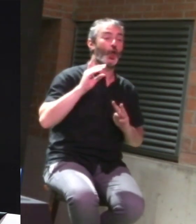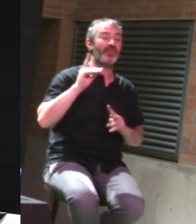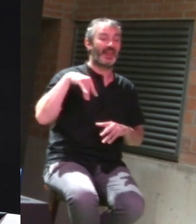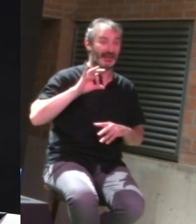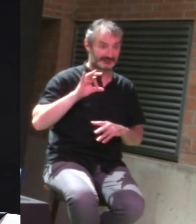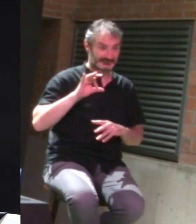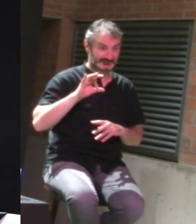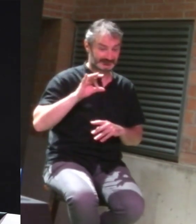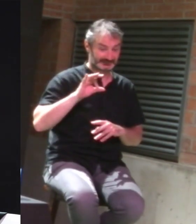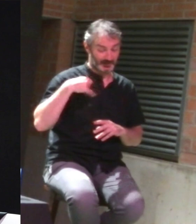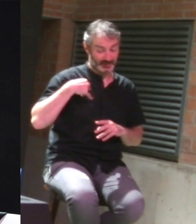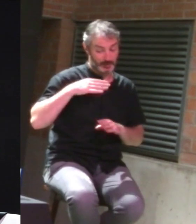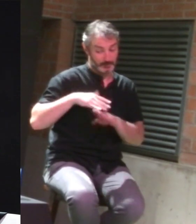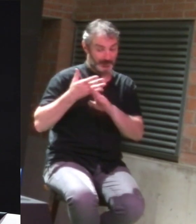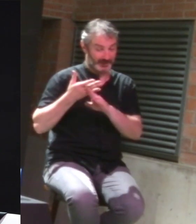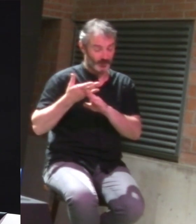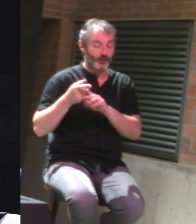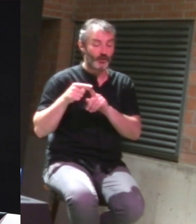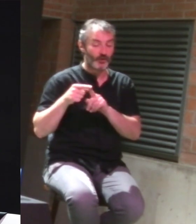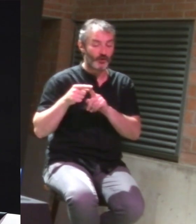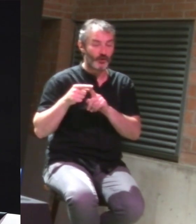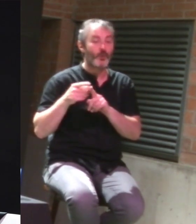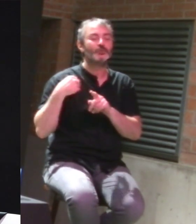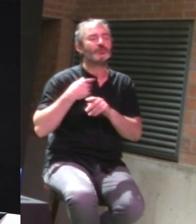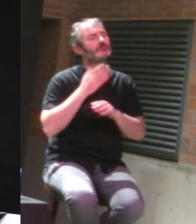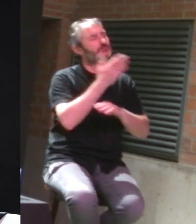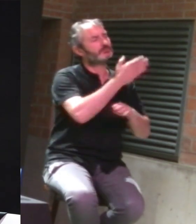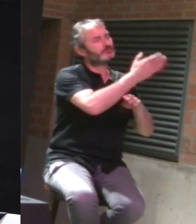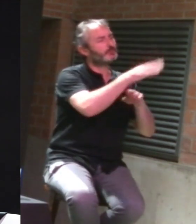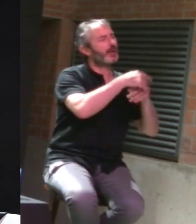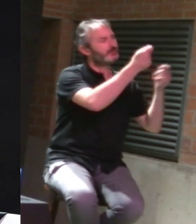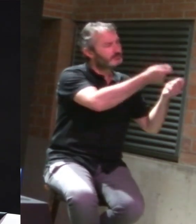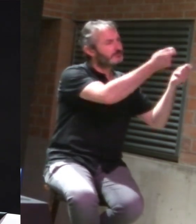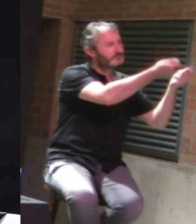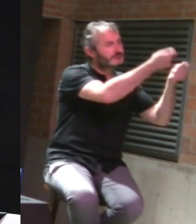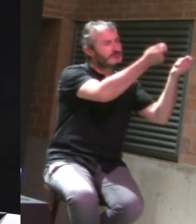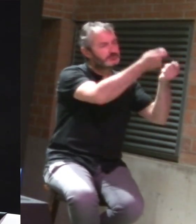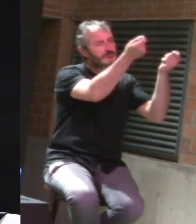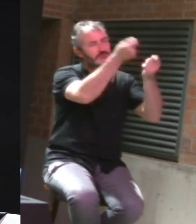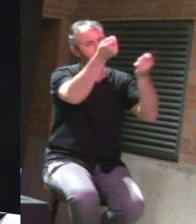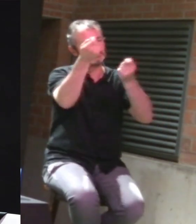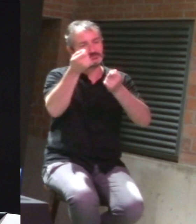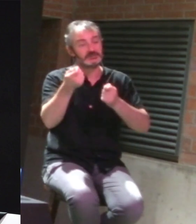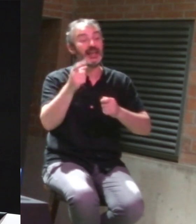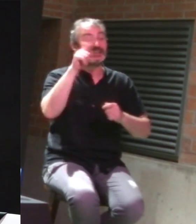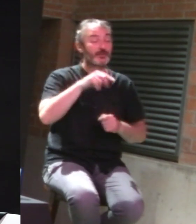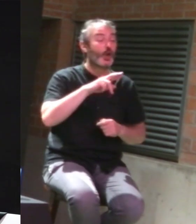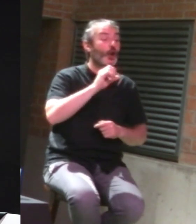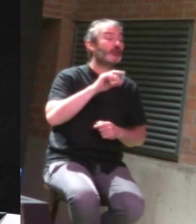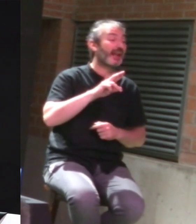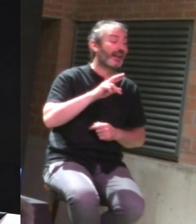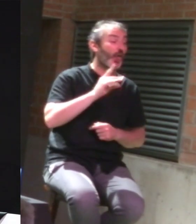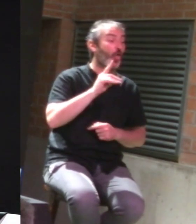serà el seu marit, que és el Josep Viadín, i tots aquests fan una campanya importantíssima. Li demanaran també a la Roser